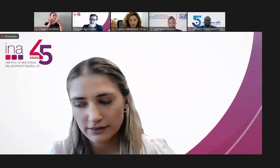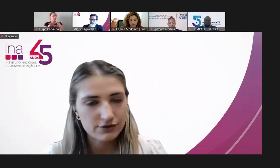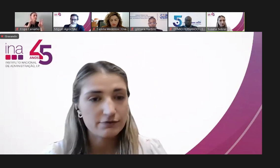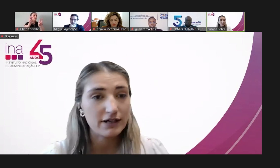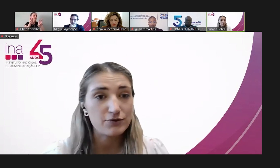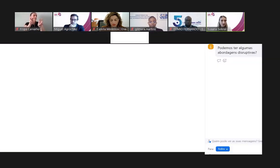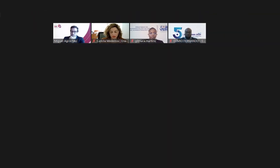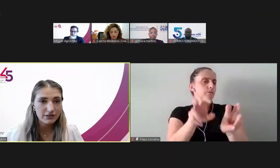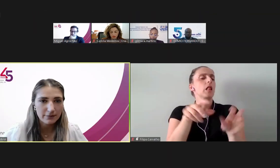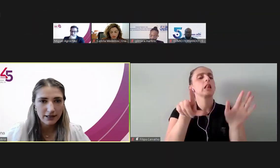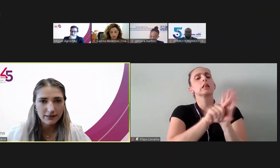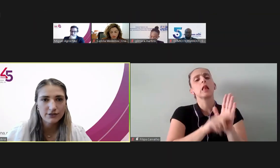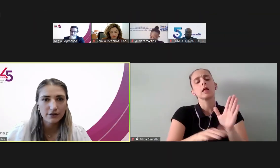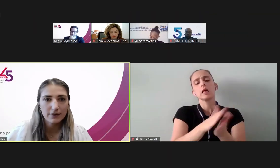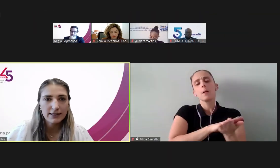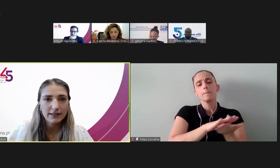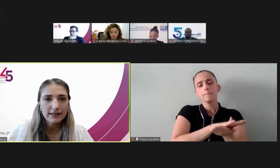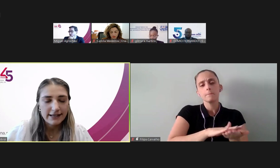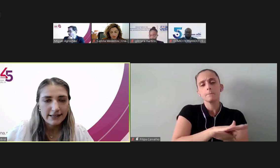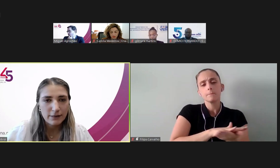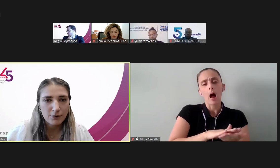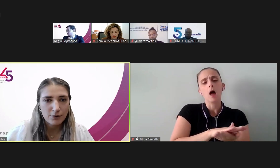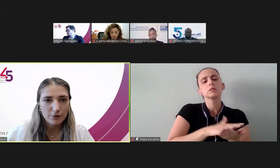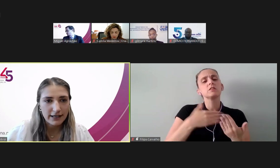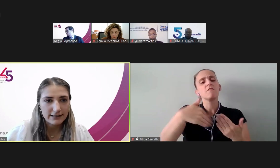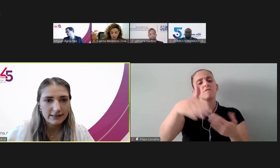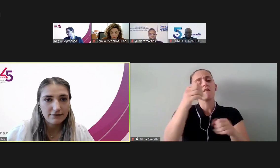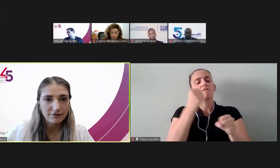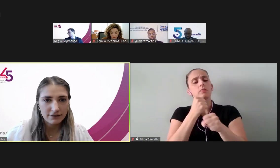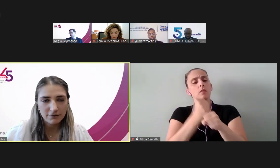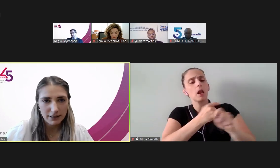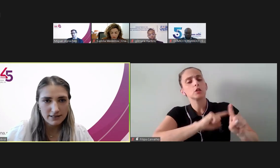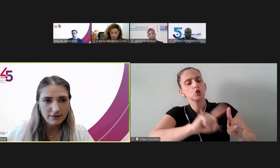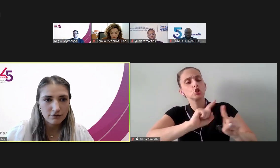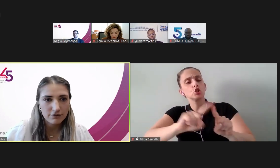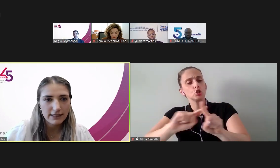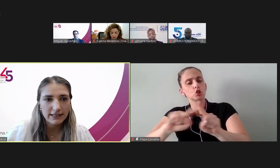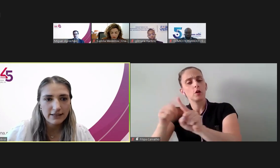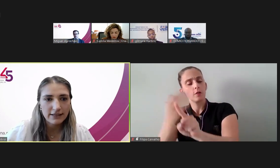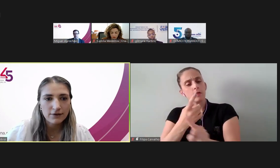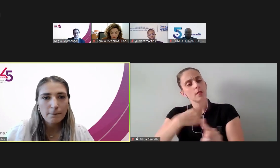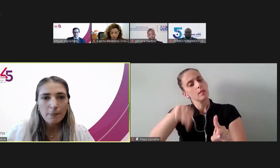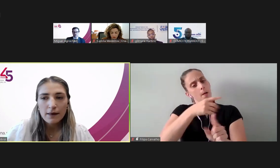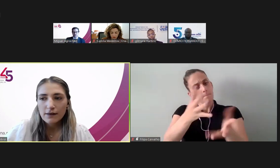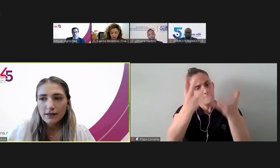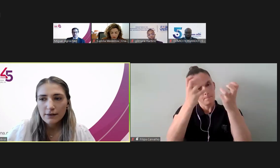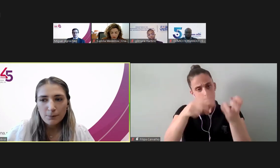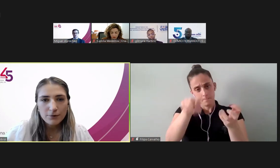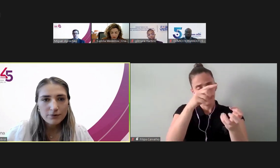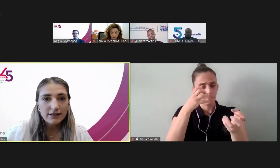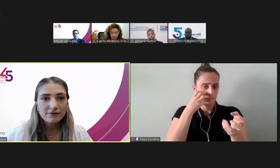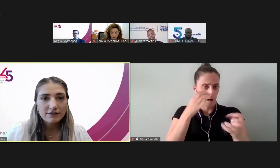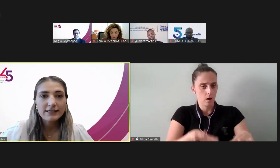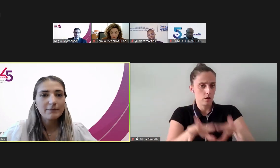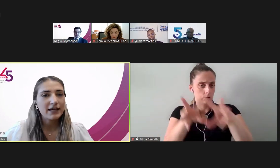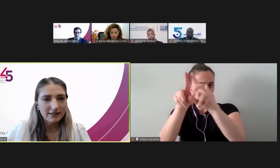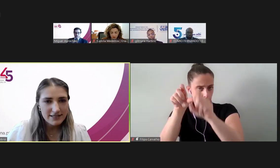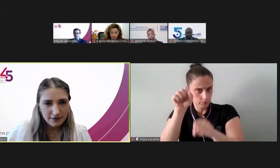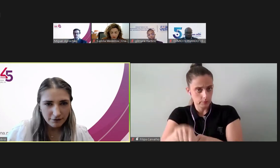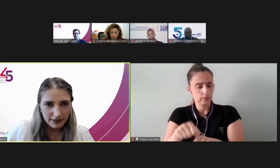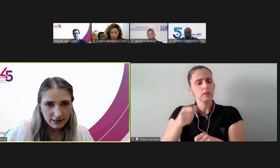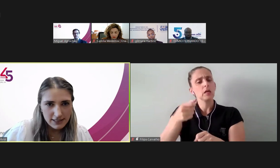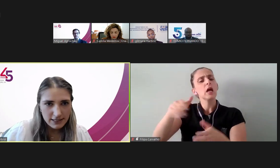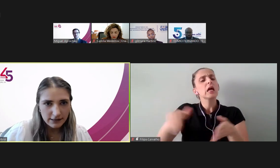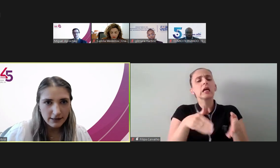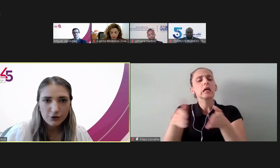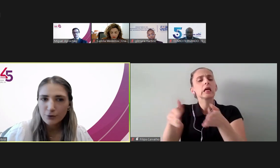bases, vários eixos de trabalho que estão a procurar efetivamente desenvolver em Angola. Eu perguntava que caminho é que tem